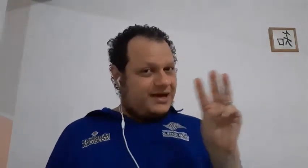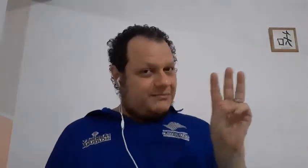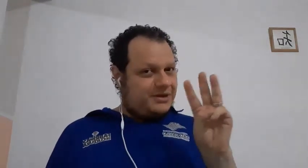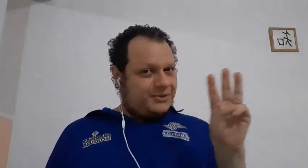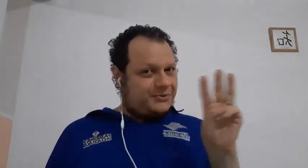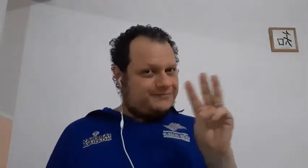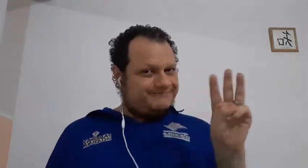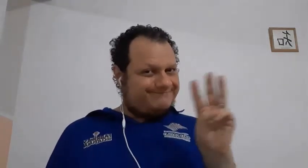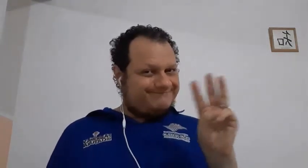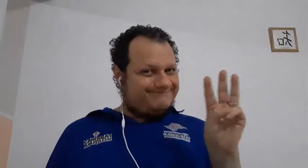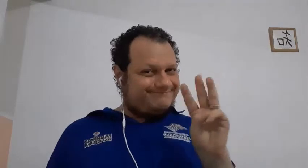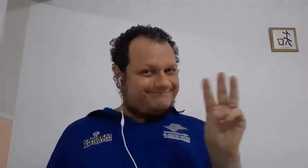W.